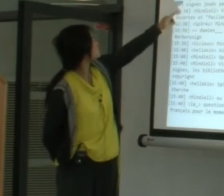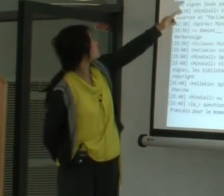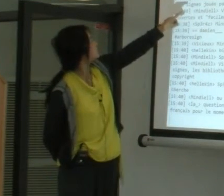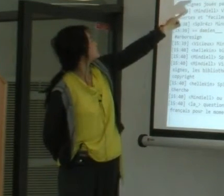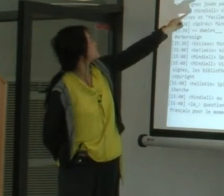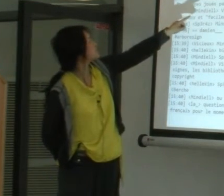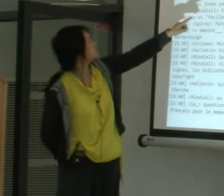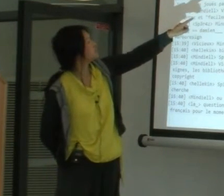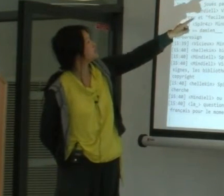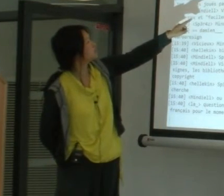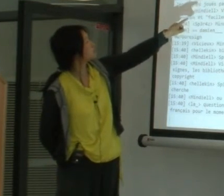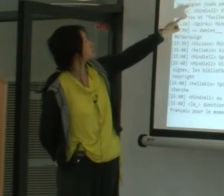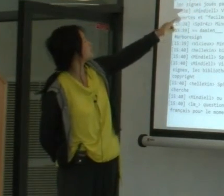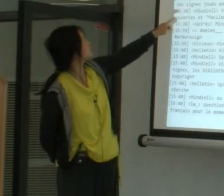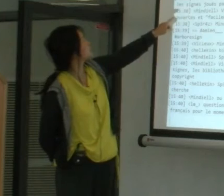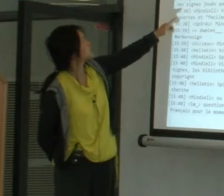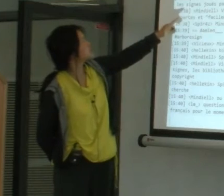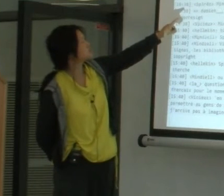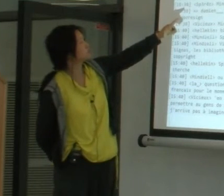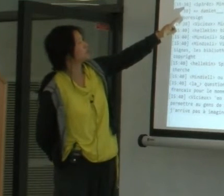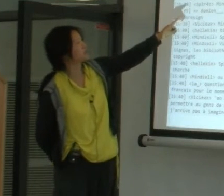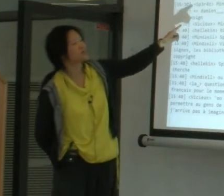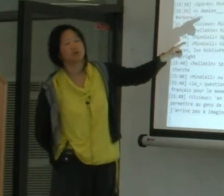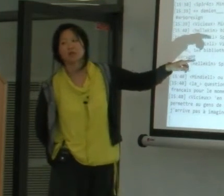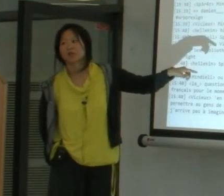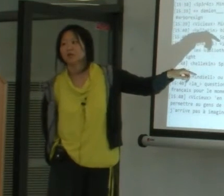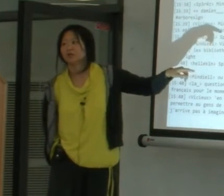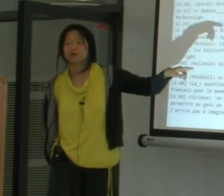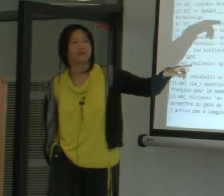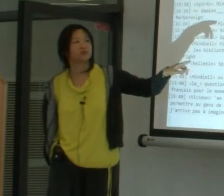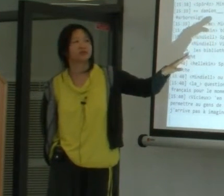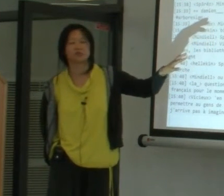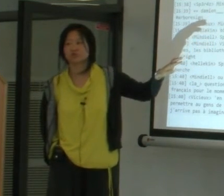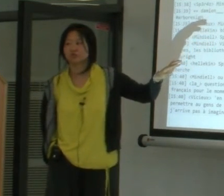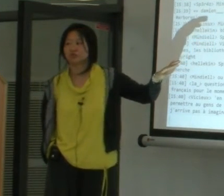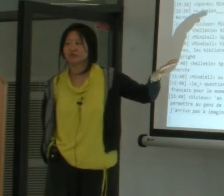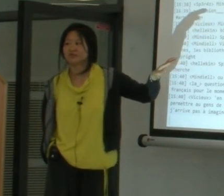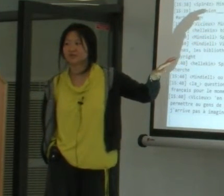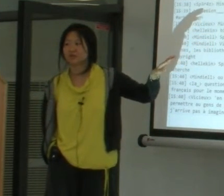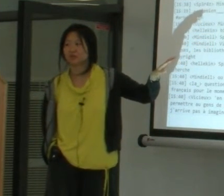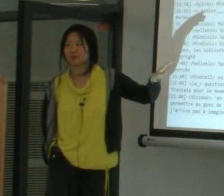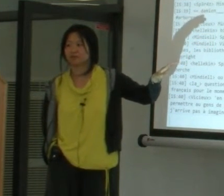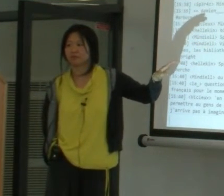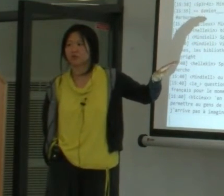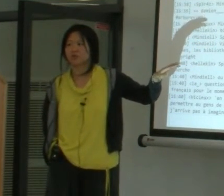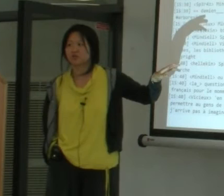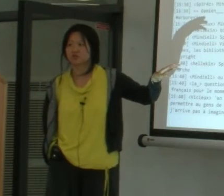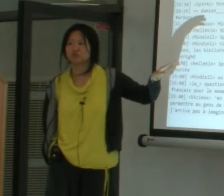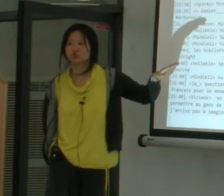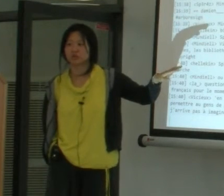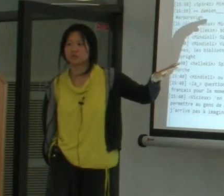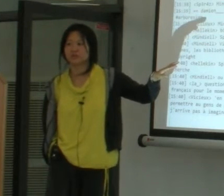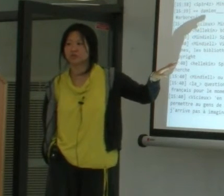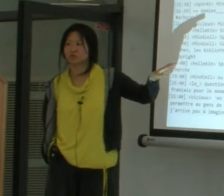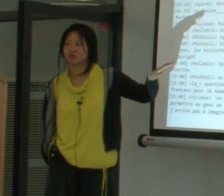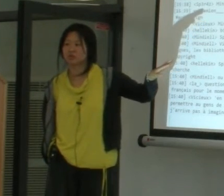Parce que là aussi, imagine une vidéo, tu intègres directement les signes joués par un acteur. En fait, on est vraiment sur du dessin vectoriel. On n'est pas sur du